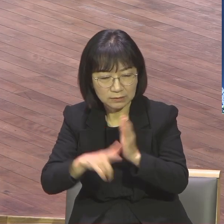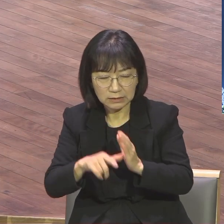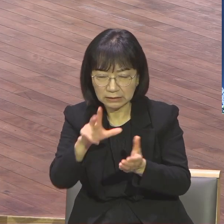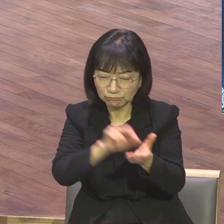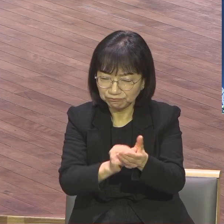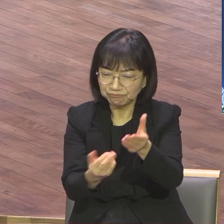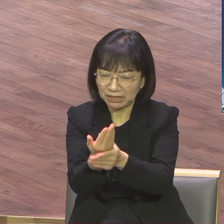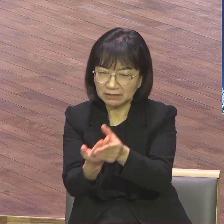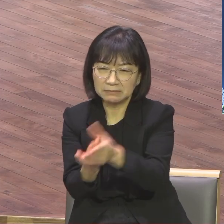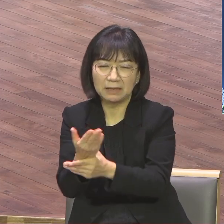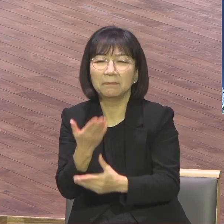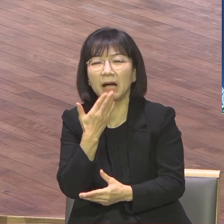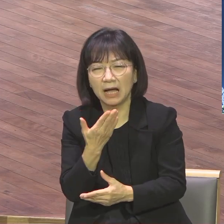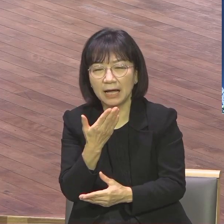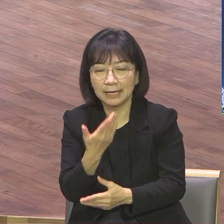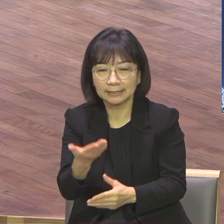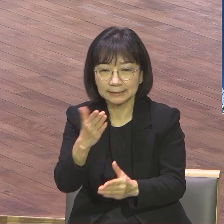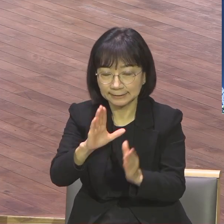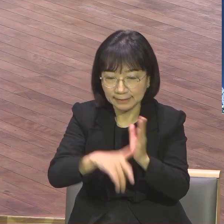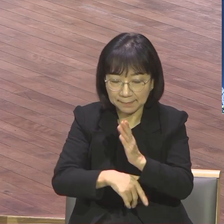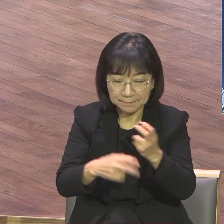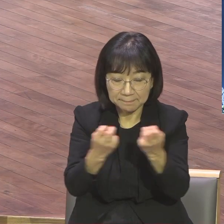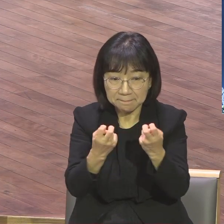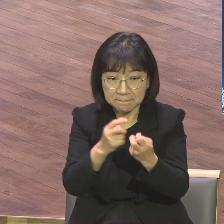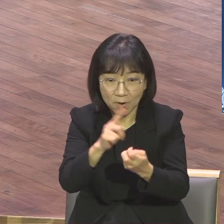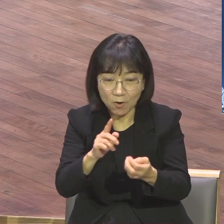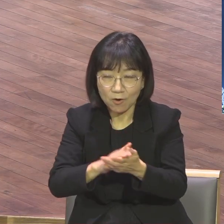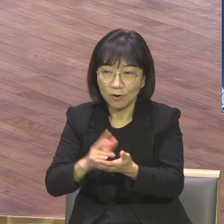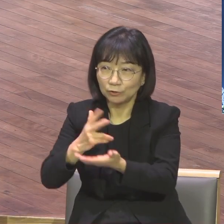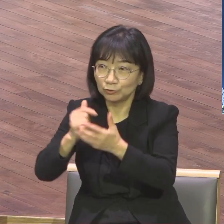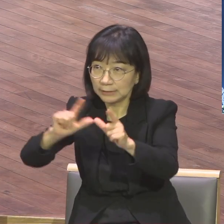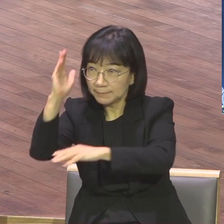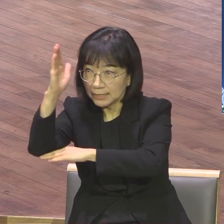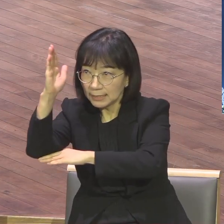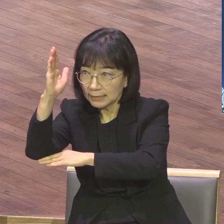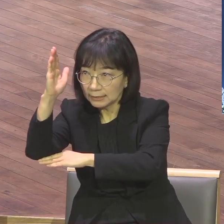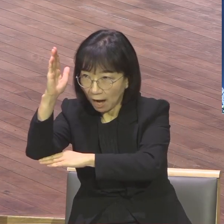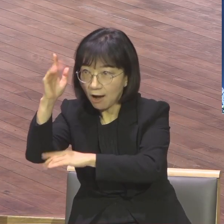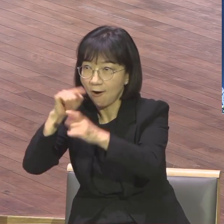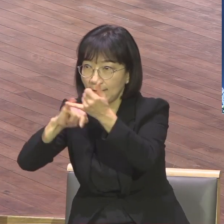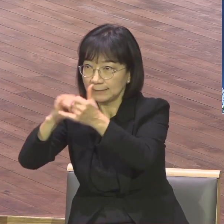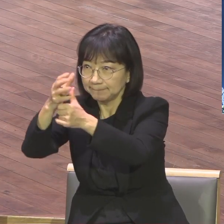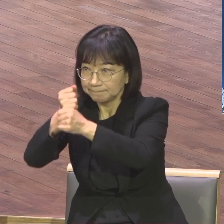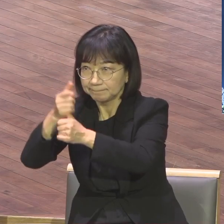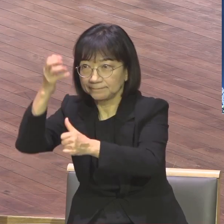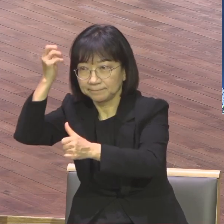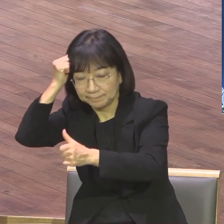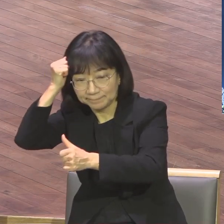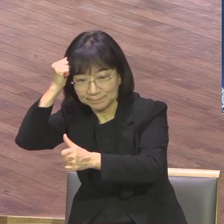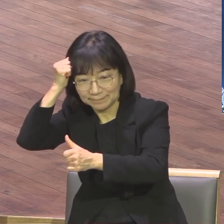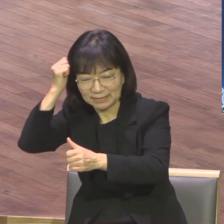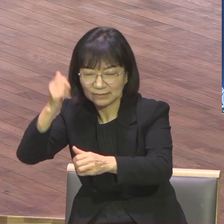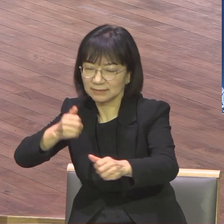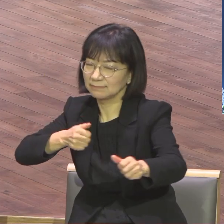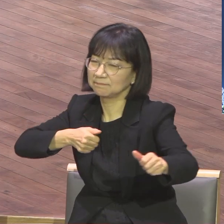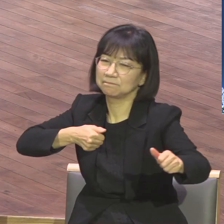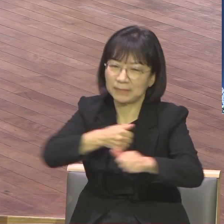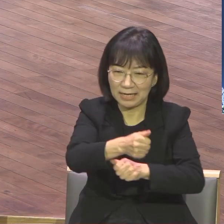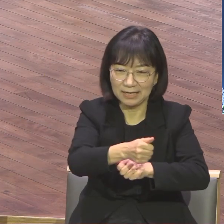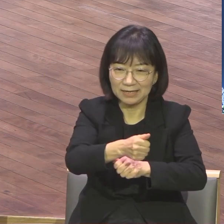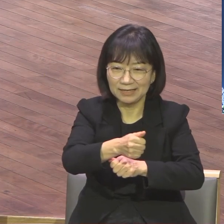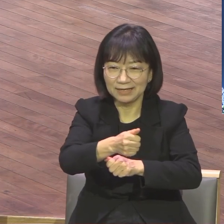있습니다. 이때 강단 흐름을 타세요. 강단 메시지 잡고 영적 승부수를 던지는